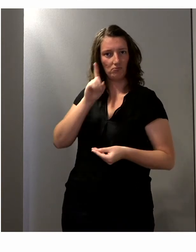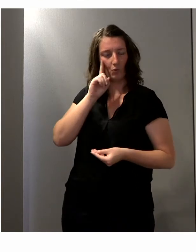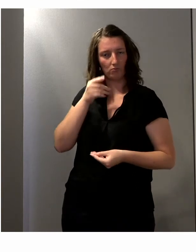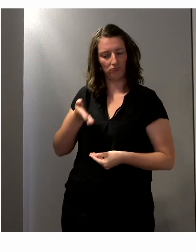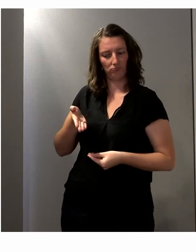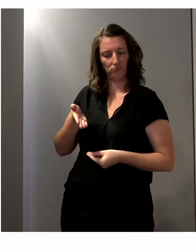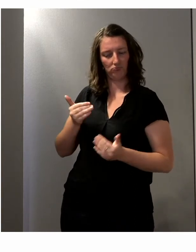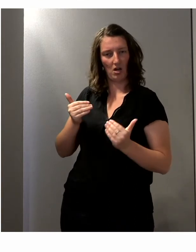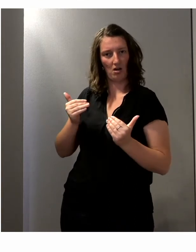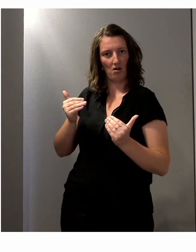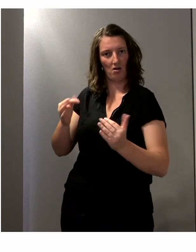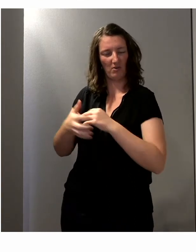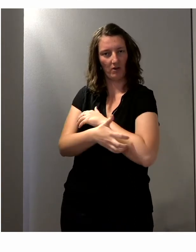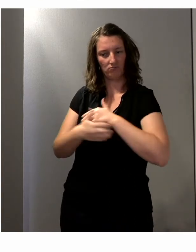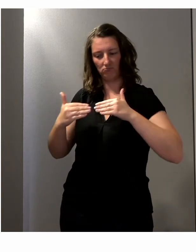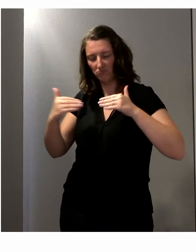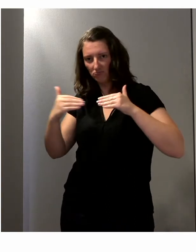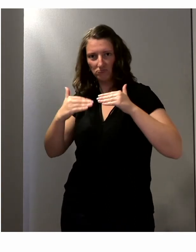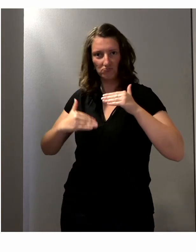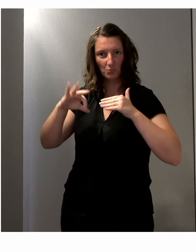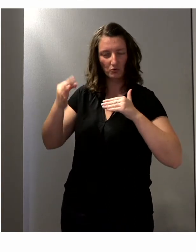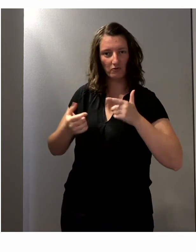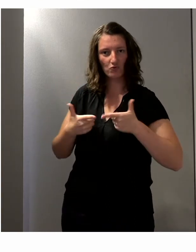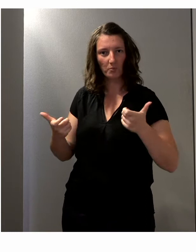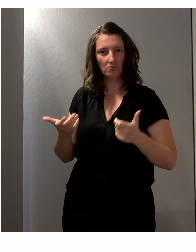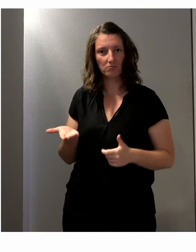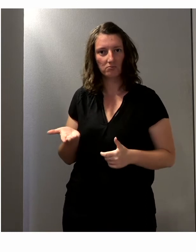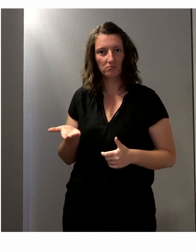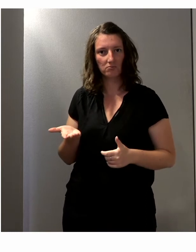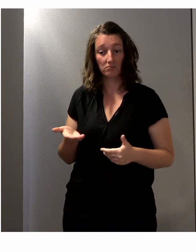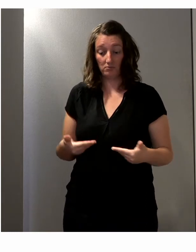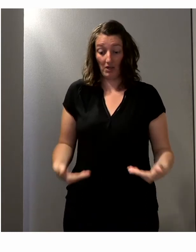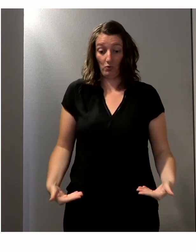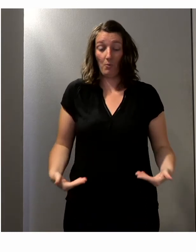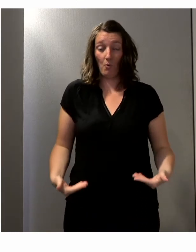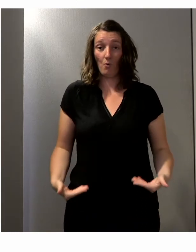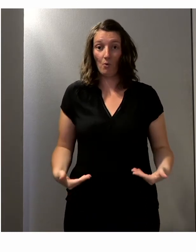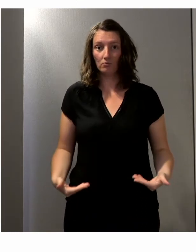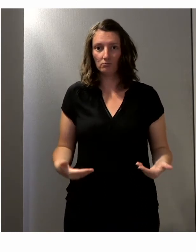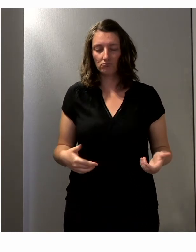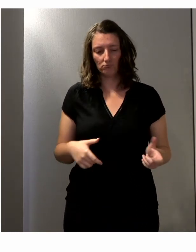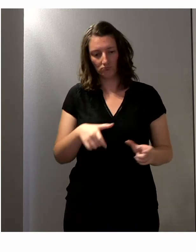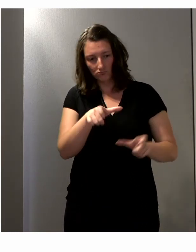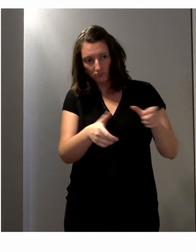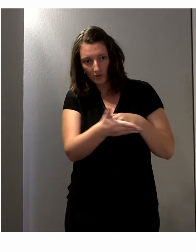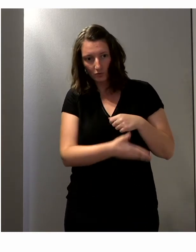qu'aujourd'hui, on n'a plus personne ne considère l'éradication de la pauvreté comme un